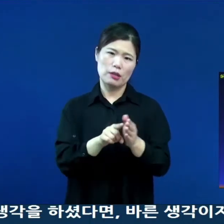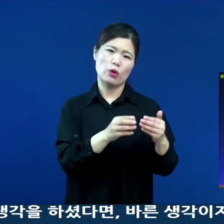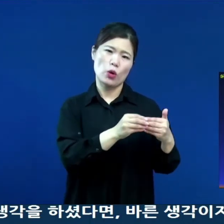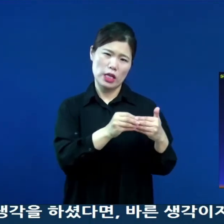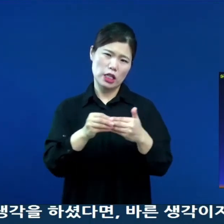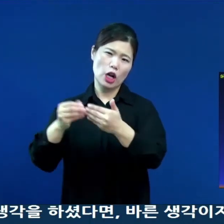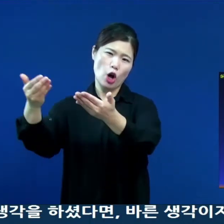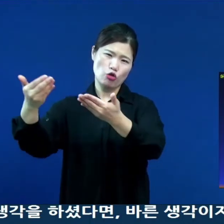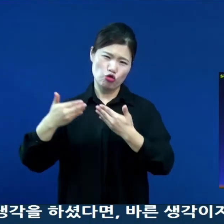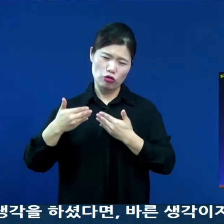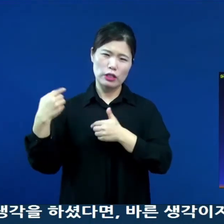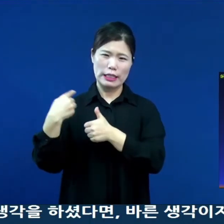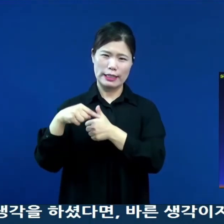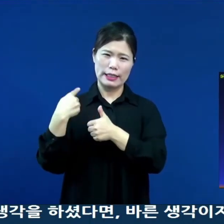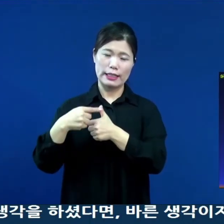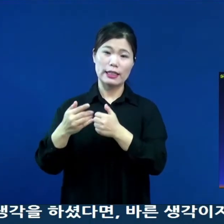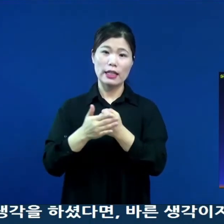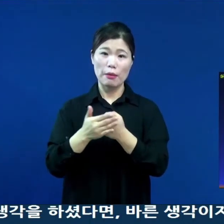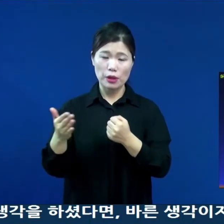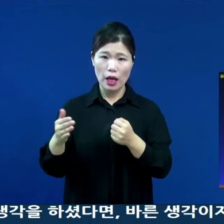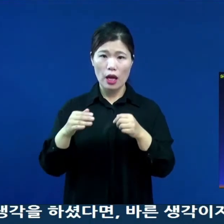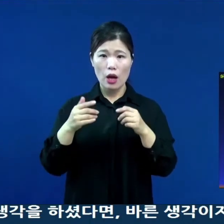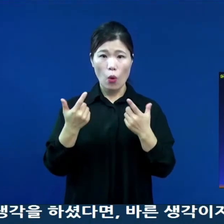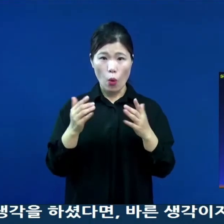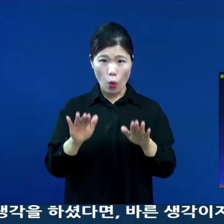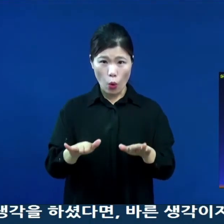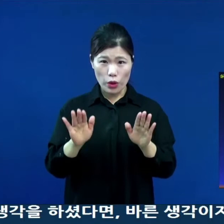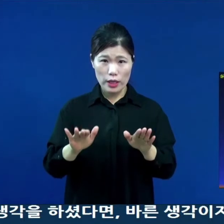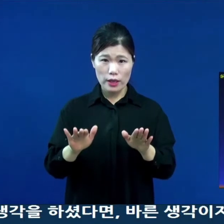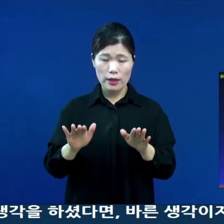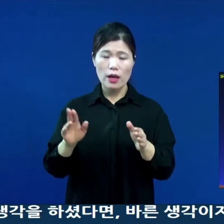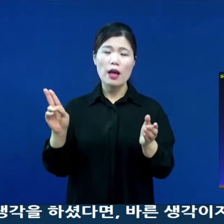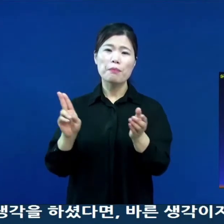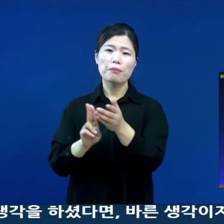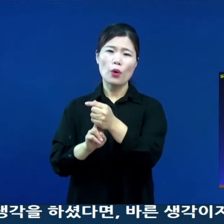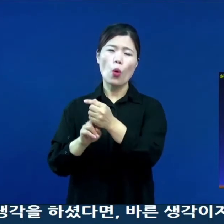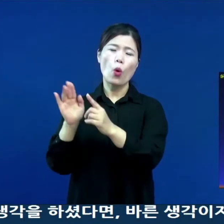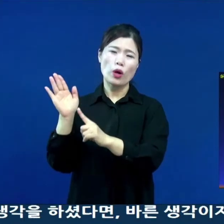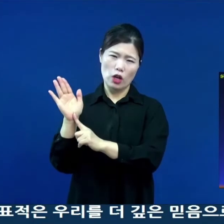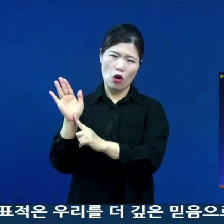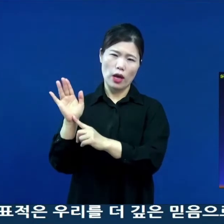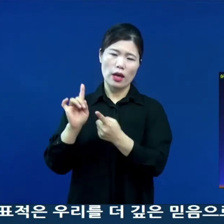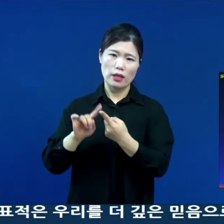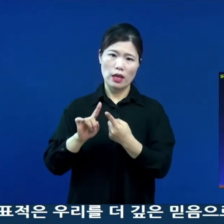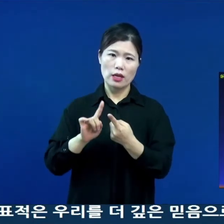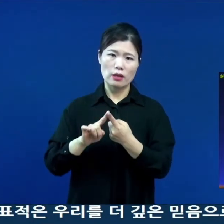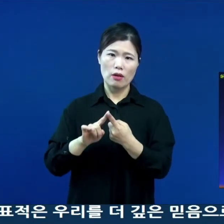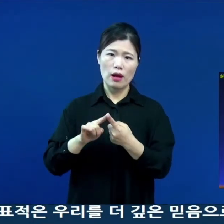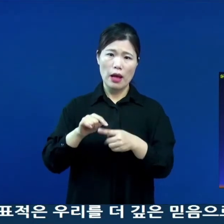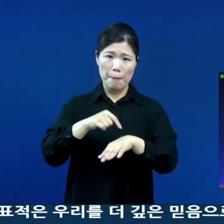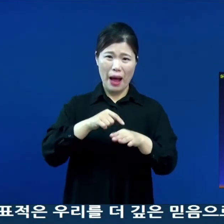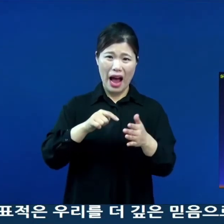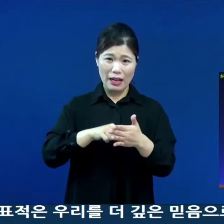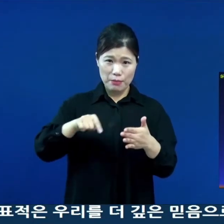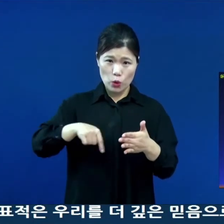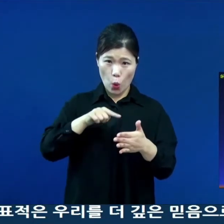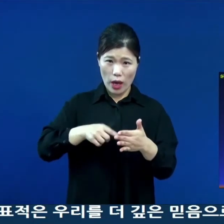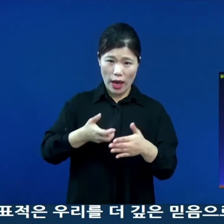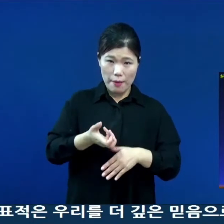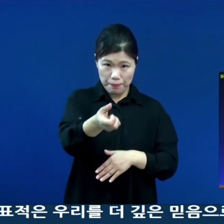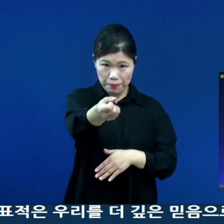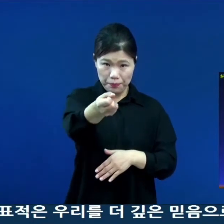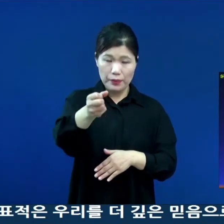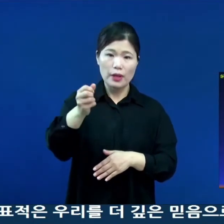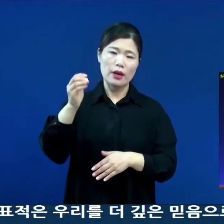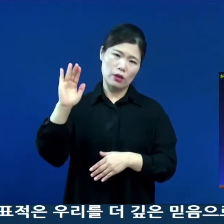때문에 이 표적을 오늘 분명히 우리 마음속에 담을 수 있기를 소망합니다. 자,